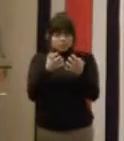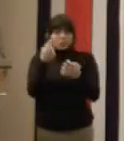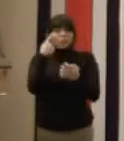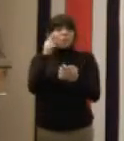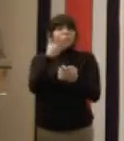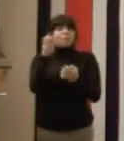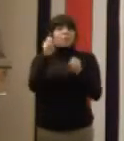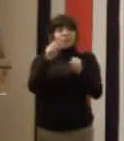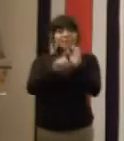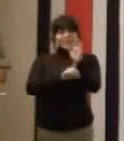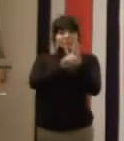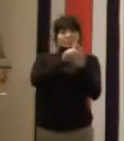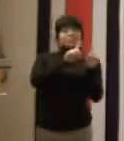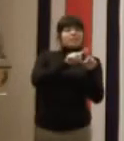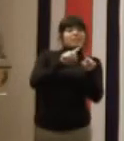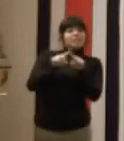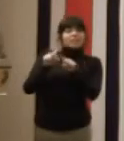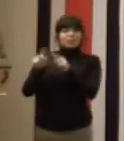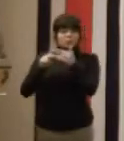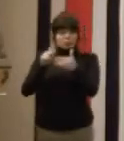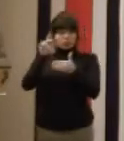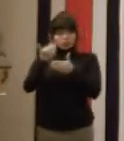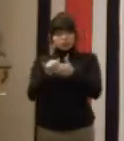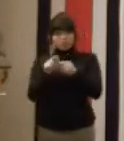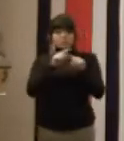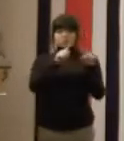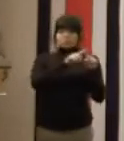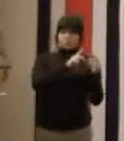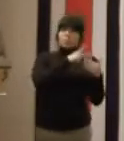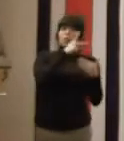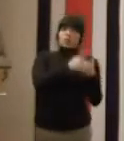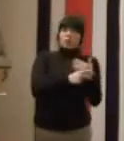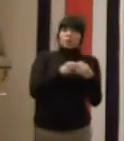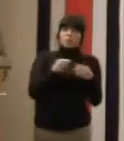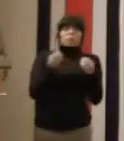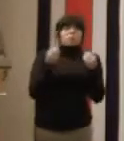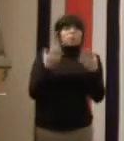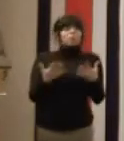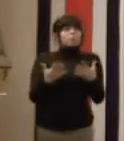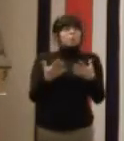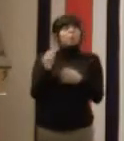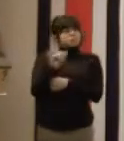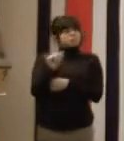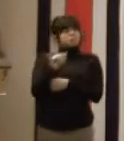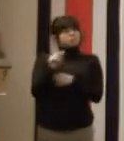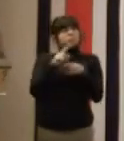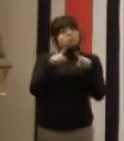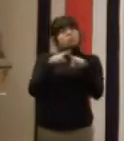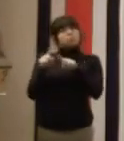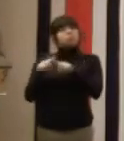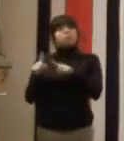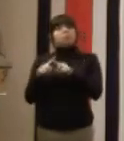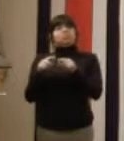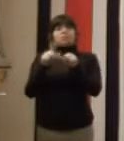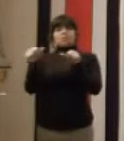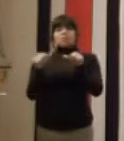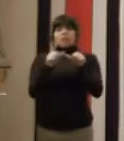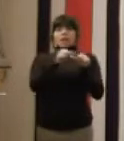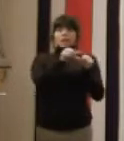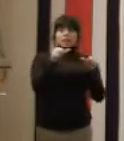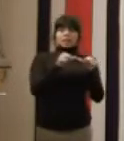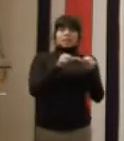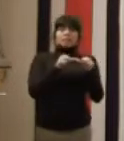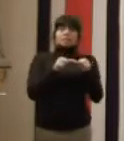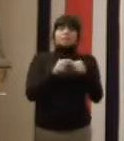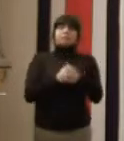para desarrollar diferentes proyectos y programas en muy también diversos ámbitos